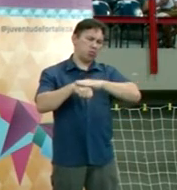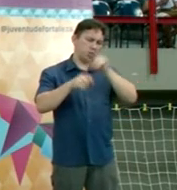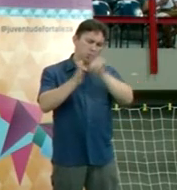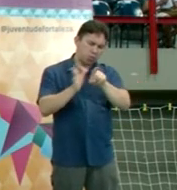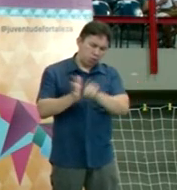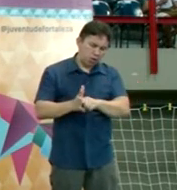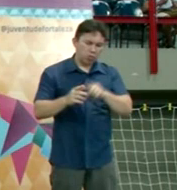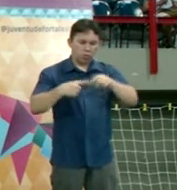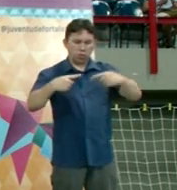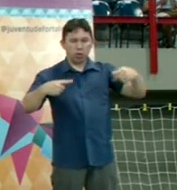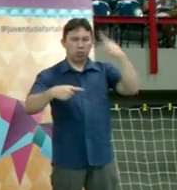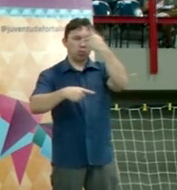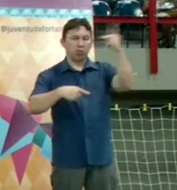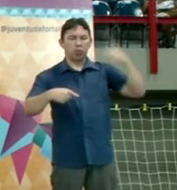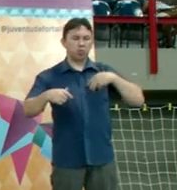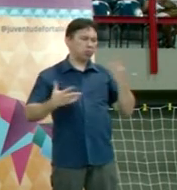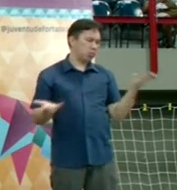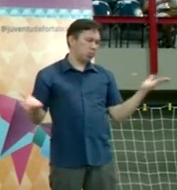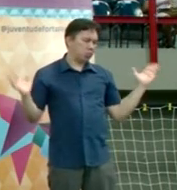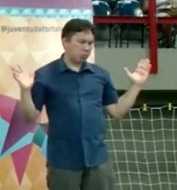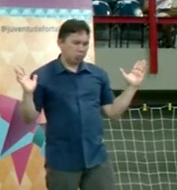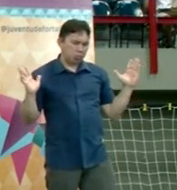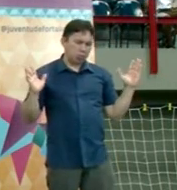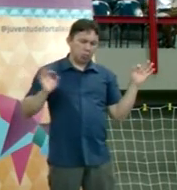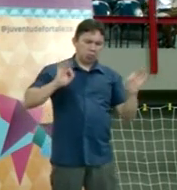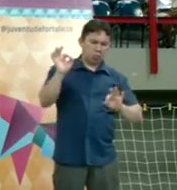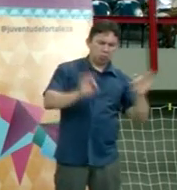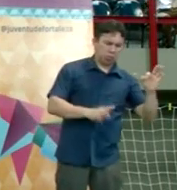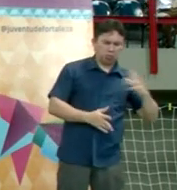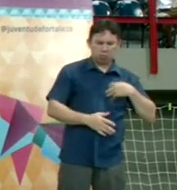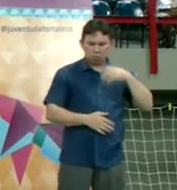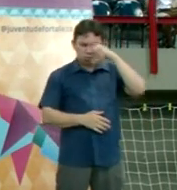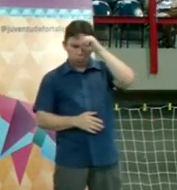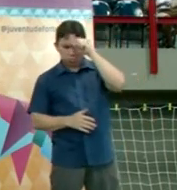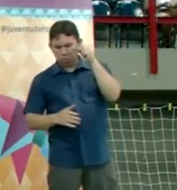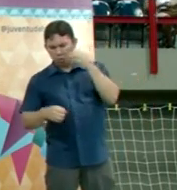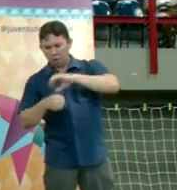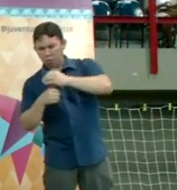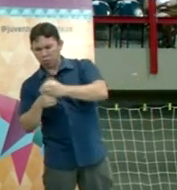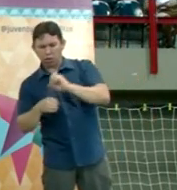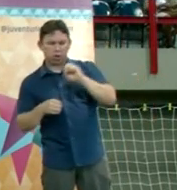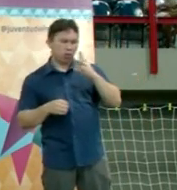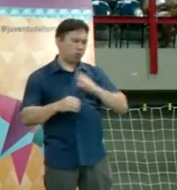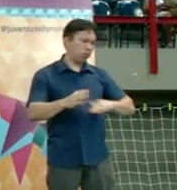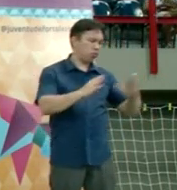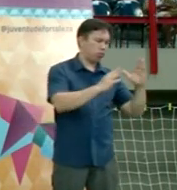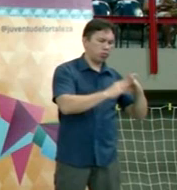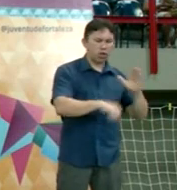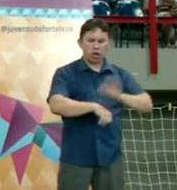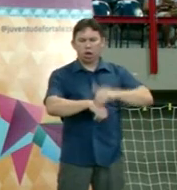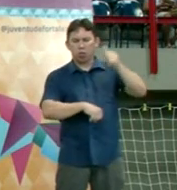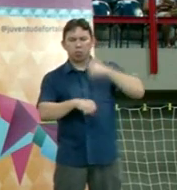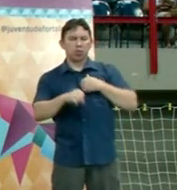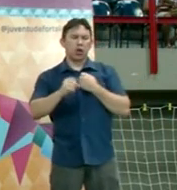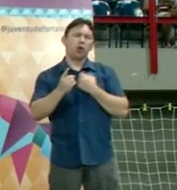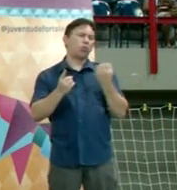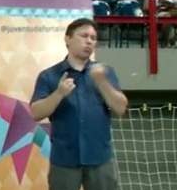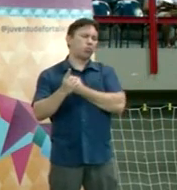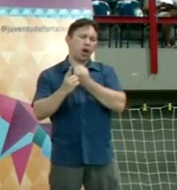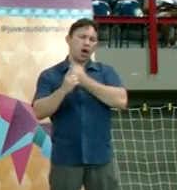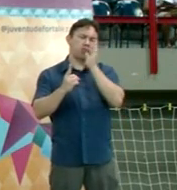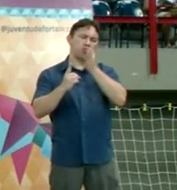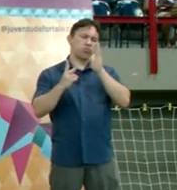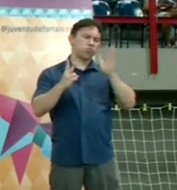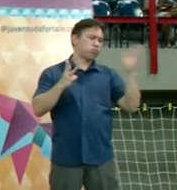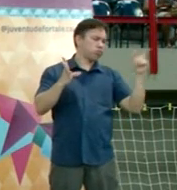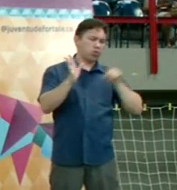vocês, sem olhar se estava dividido para aprendizagem ou para casa. Mas o que eu achei que era a melhor sequência de questões para a